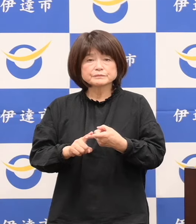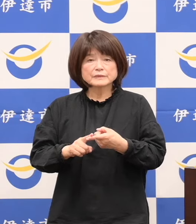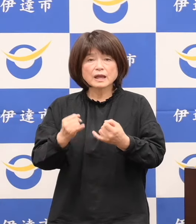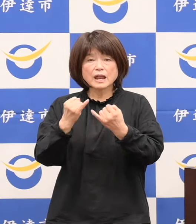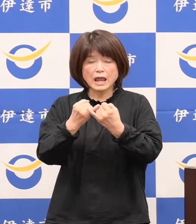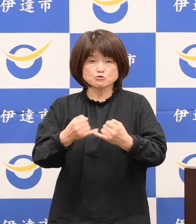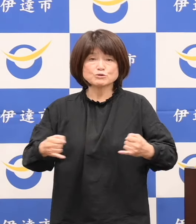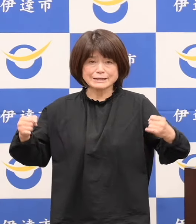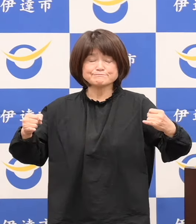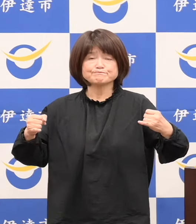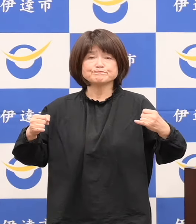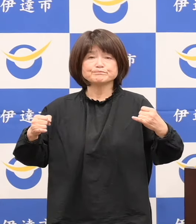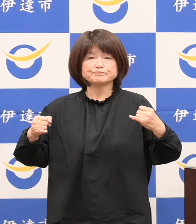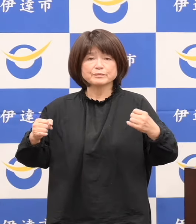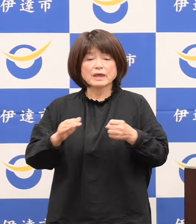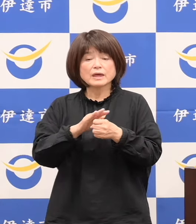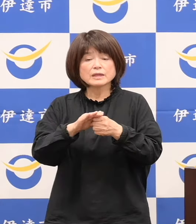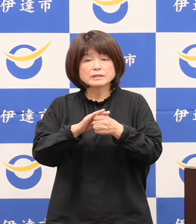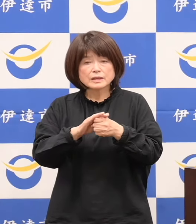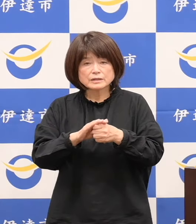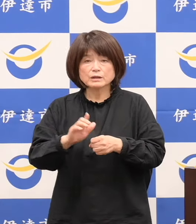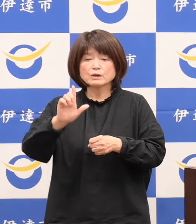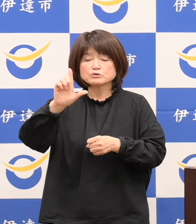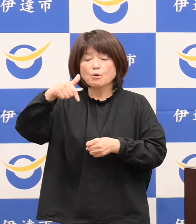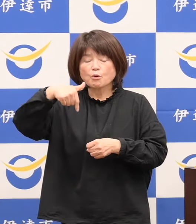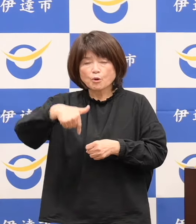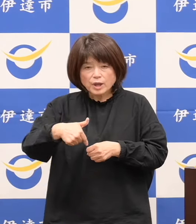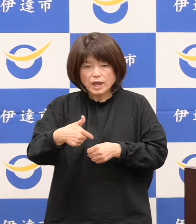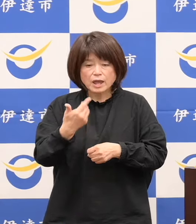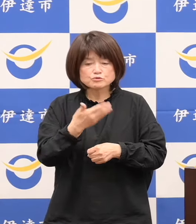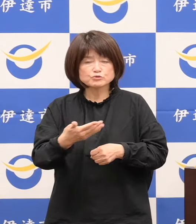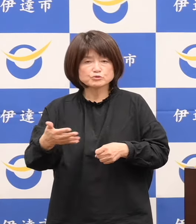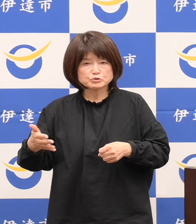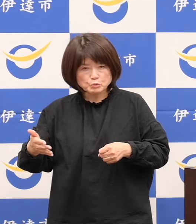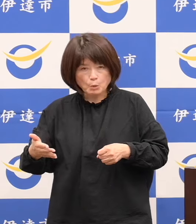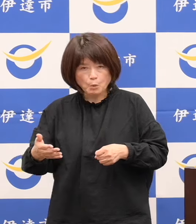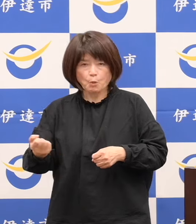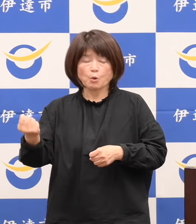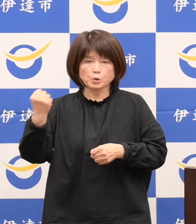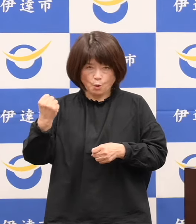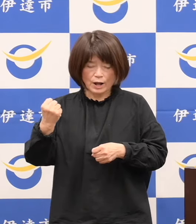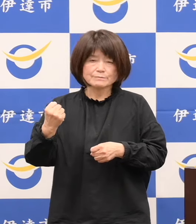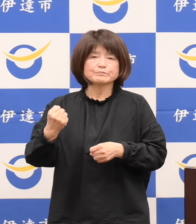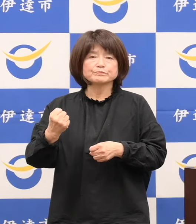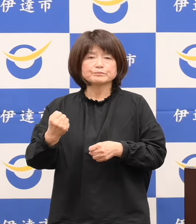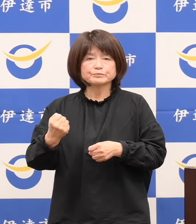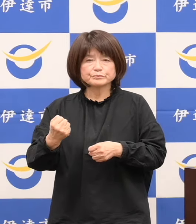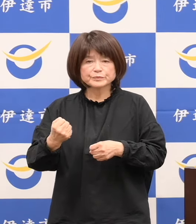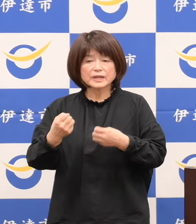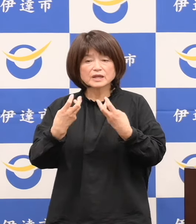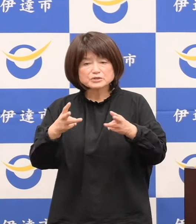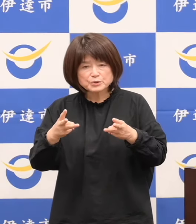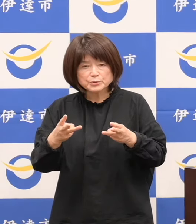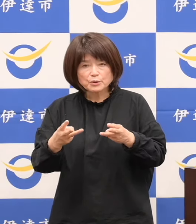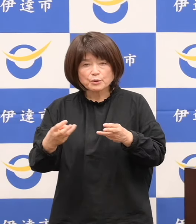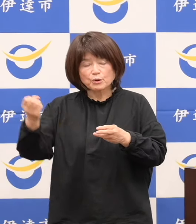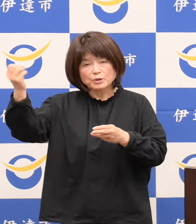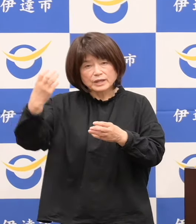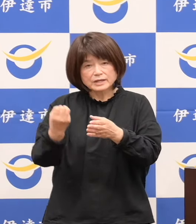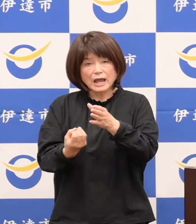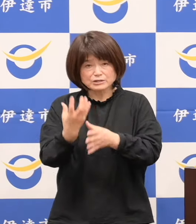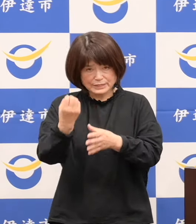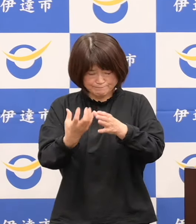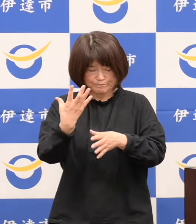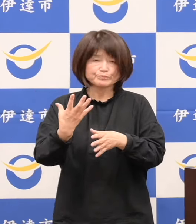して重要な上下水道施設の強化や非常用発電や暖房機